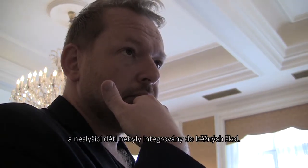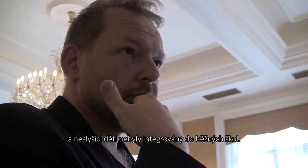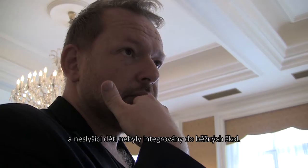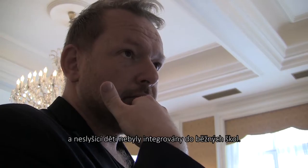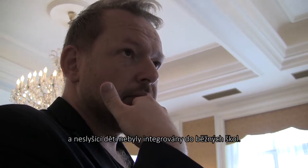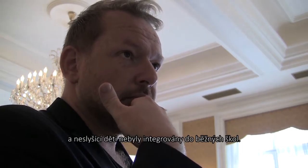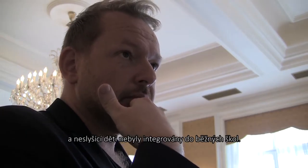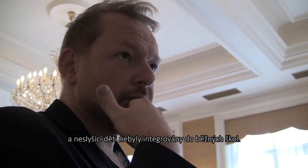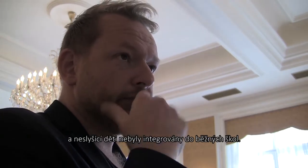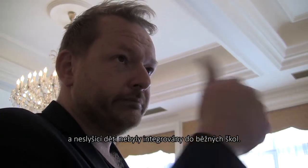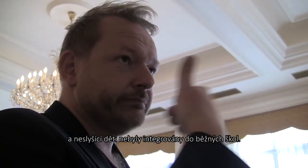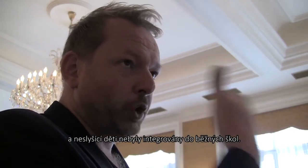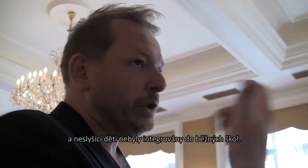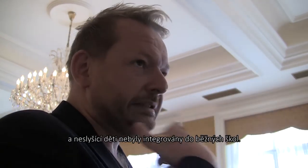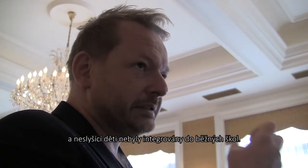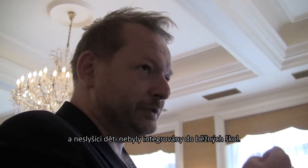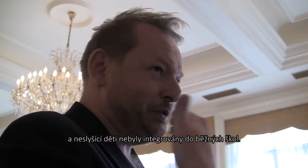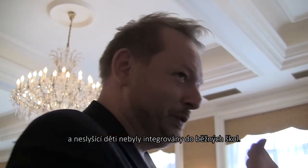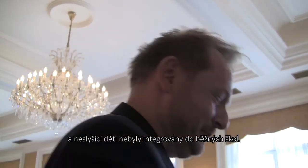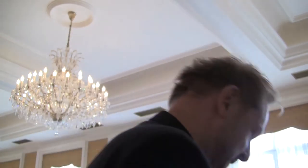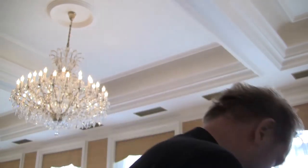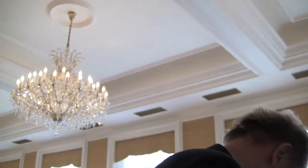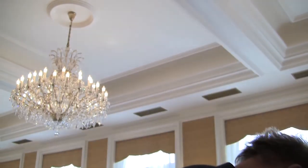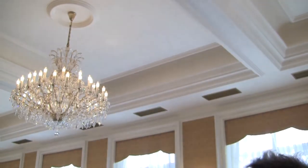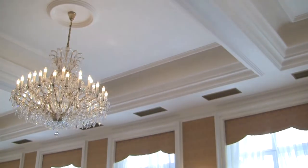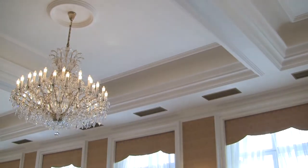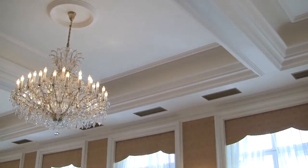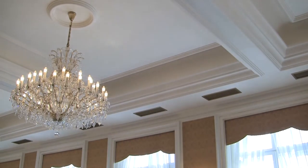a neslyšící děti nebyly integrovány do běžných škol.